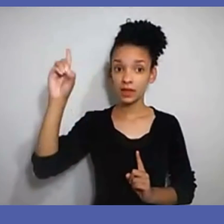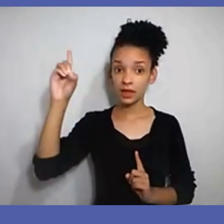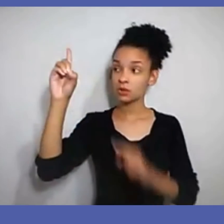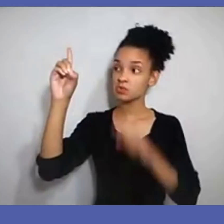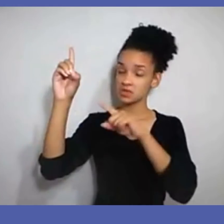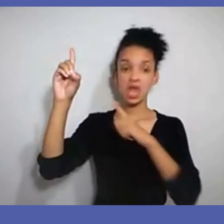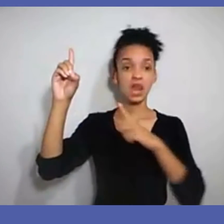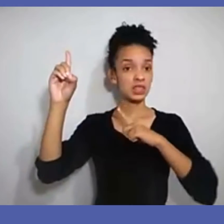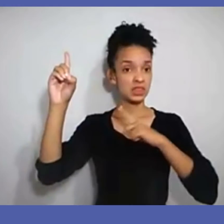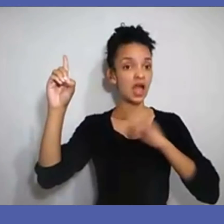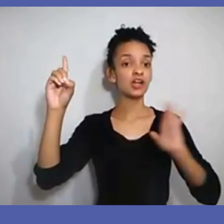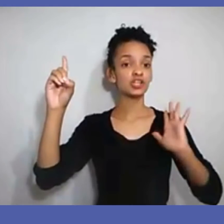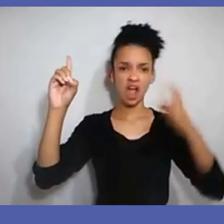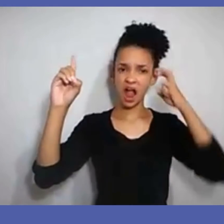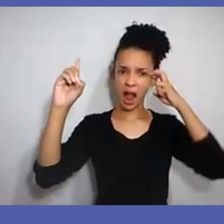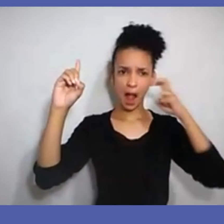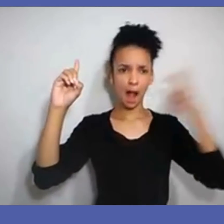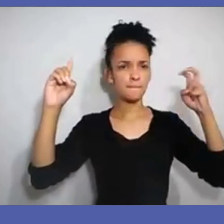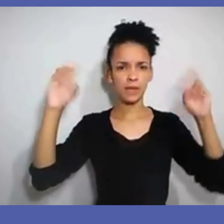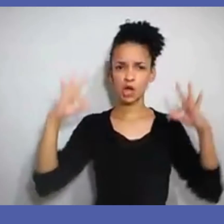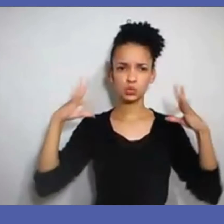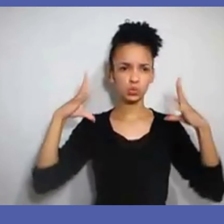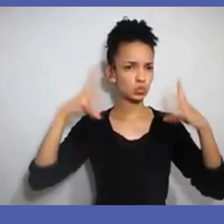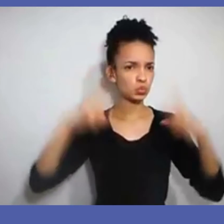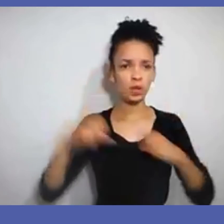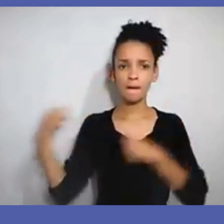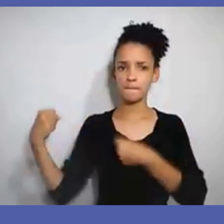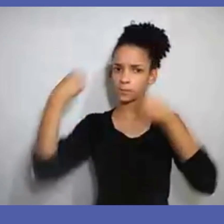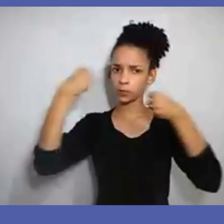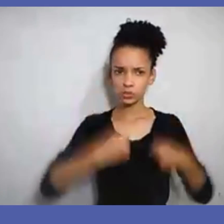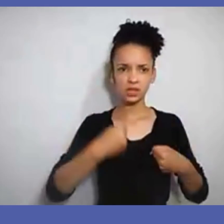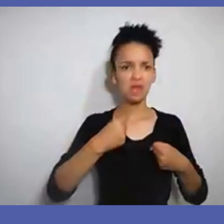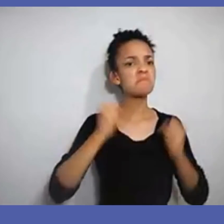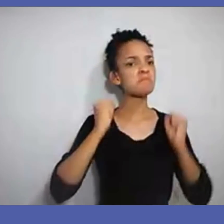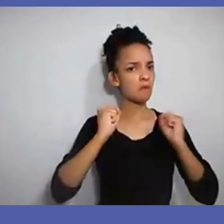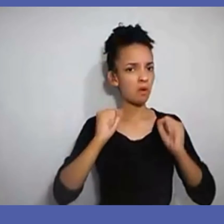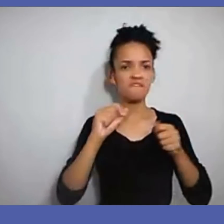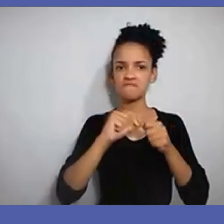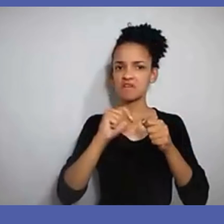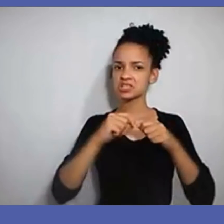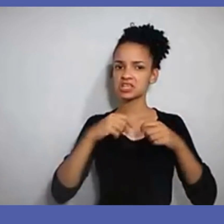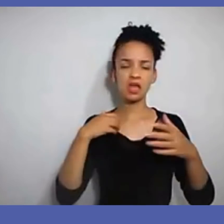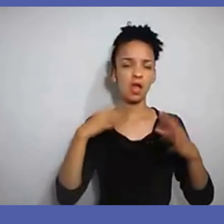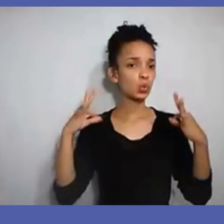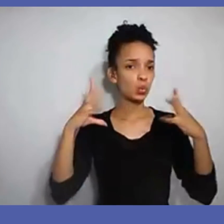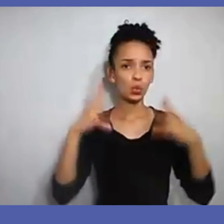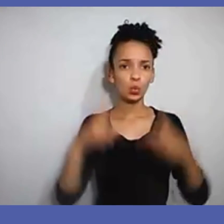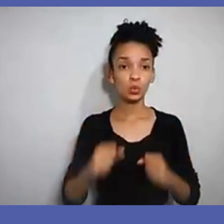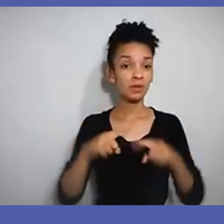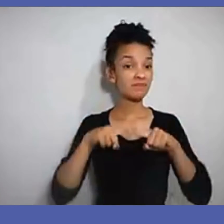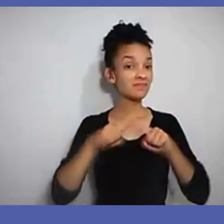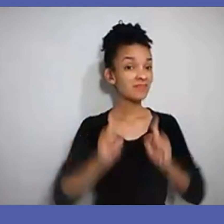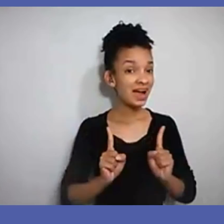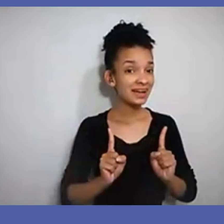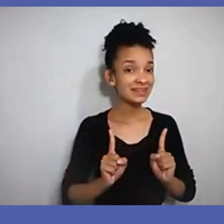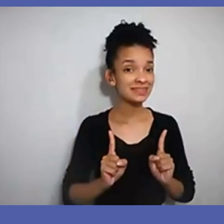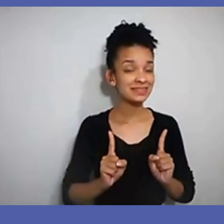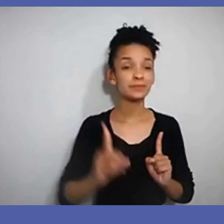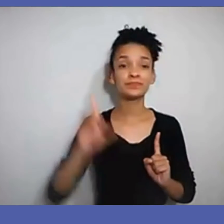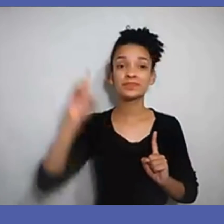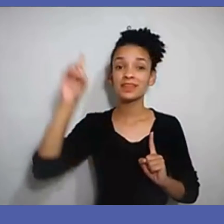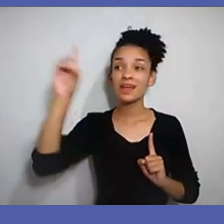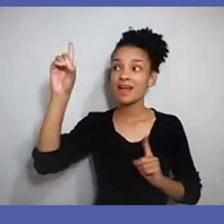todo o poder para executar o que Ele quiser, mas Ele quer executar a vontade de